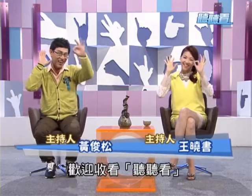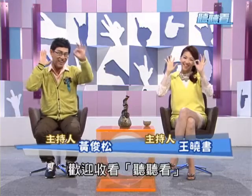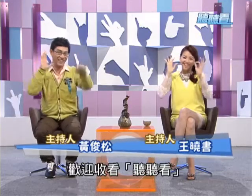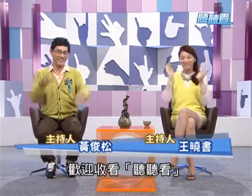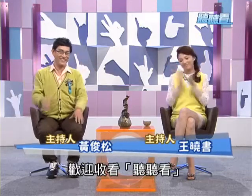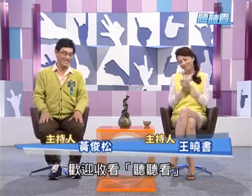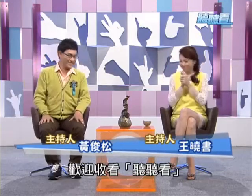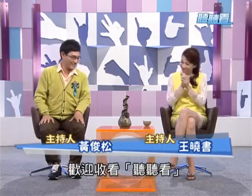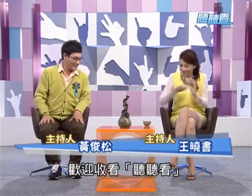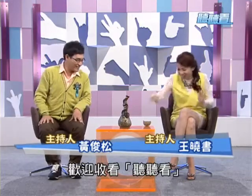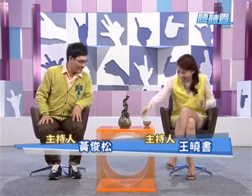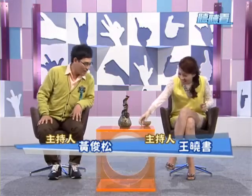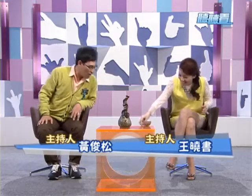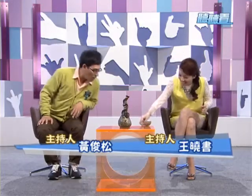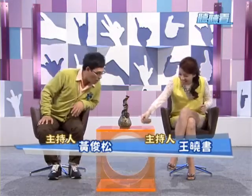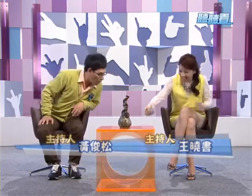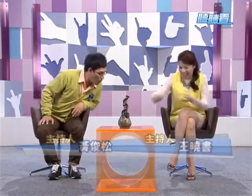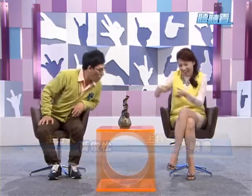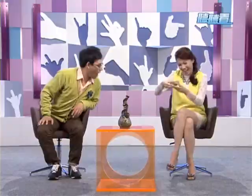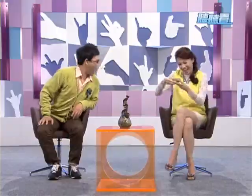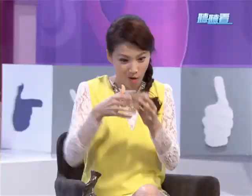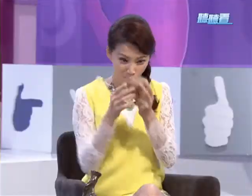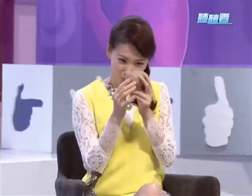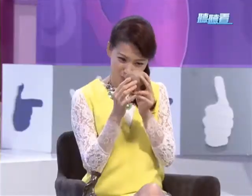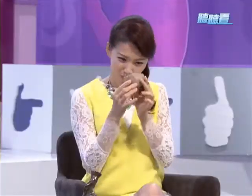看》。哦， 哇，